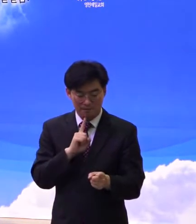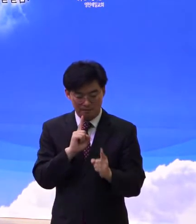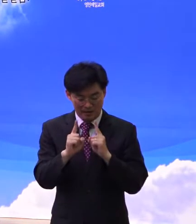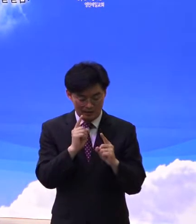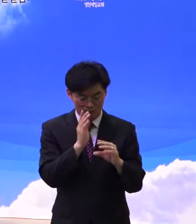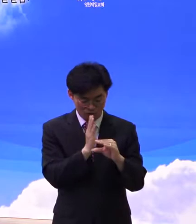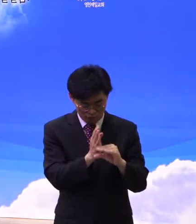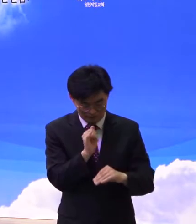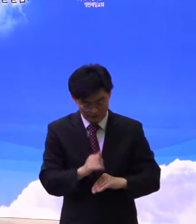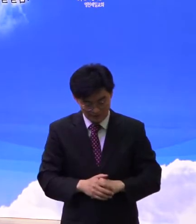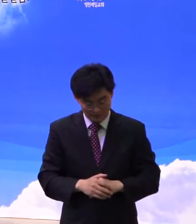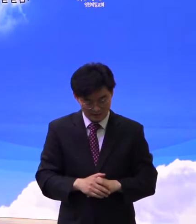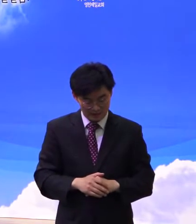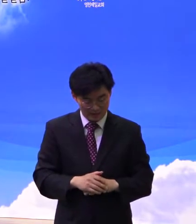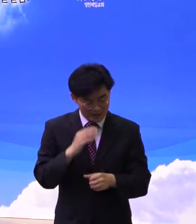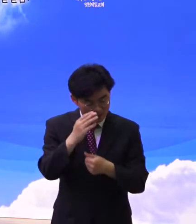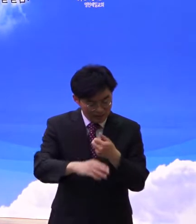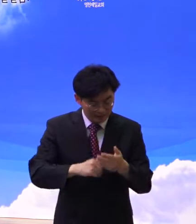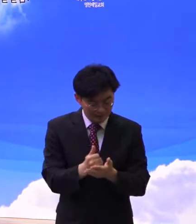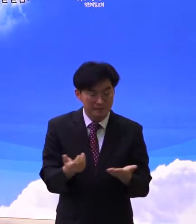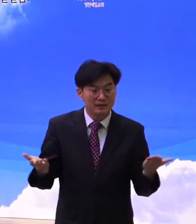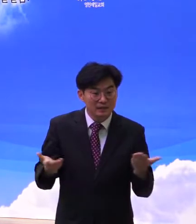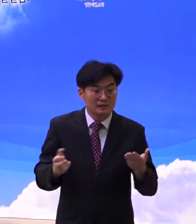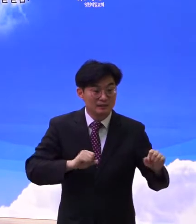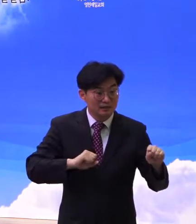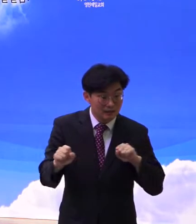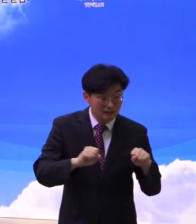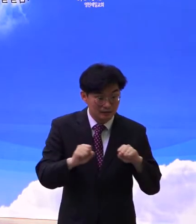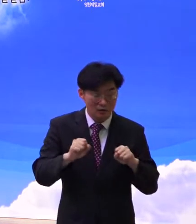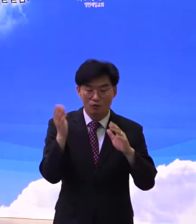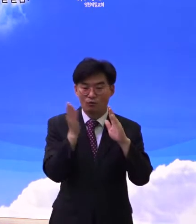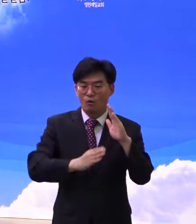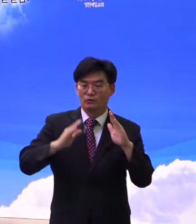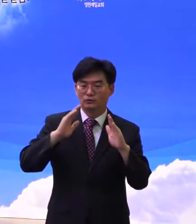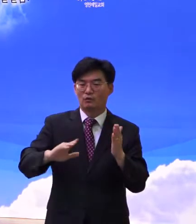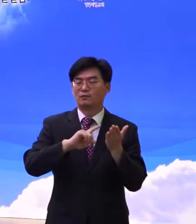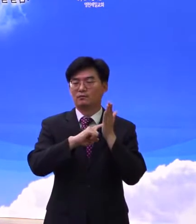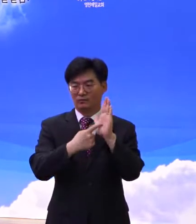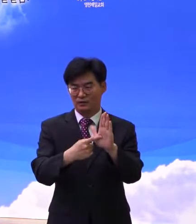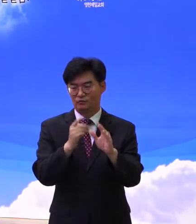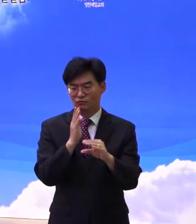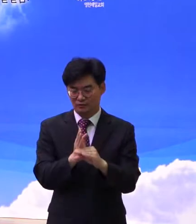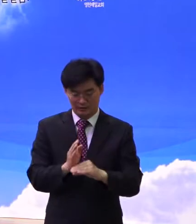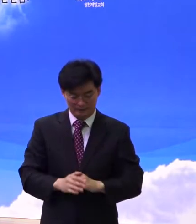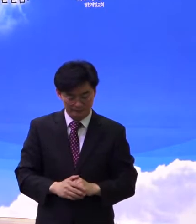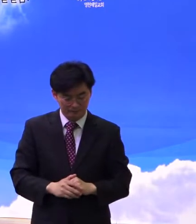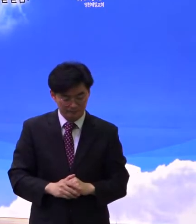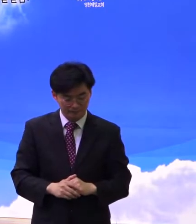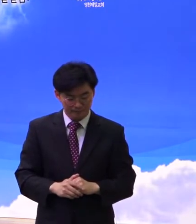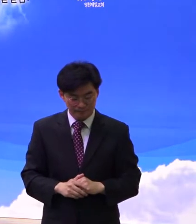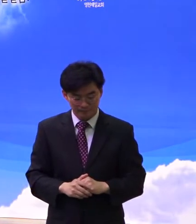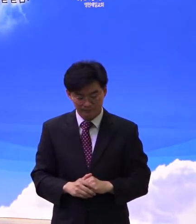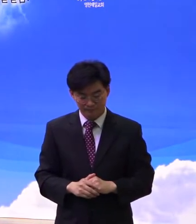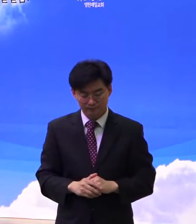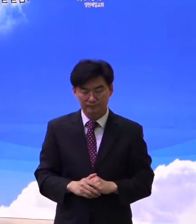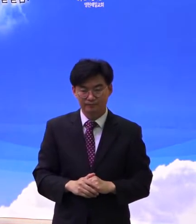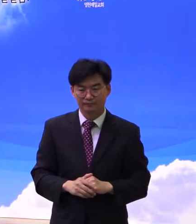성령께서 하나님의 큰 일, 하나님이 하시는 그 큰 일을 공개적으로 이제는 계시하시고 열어주신